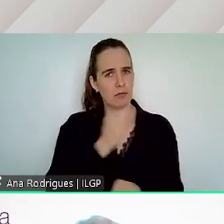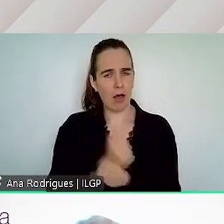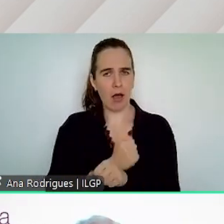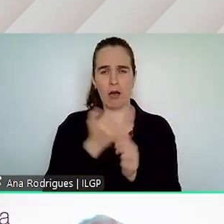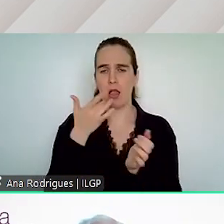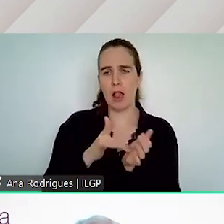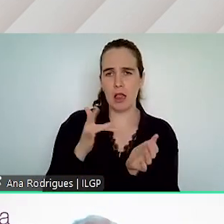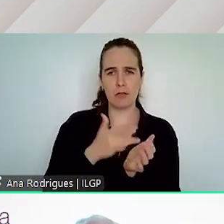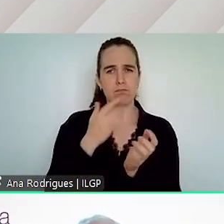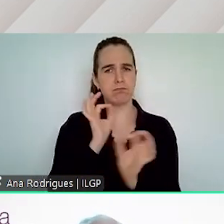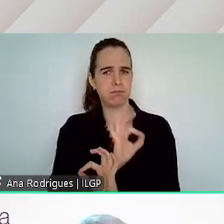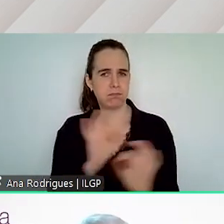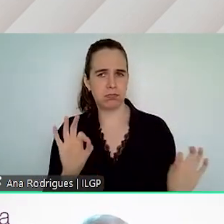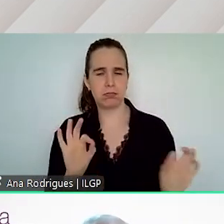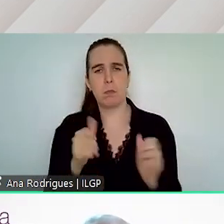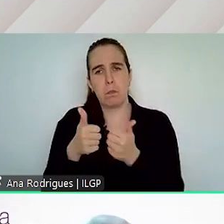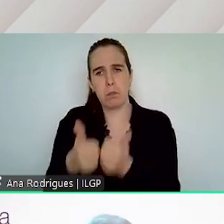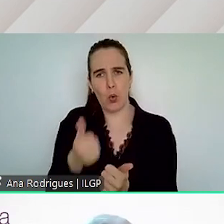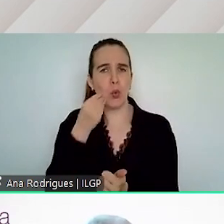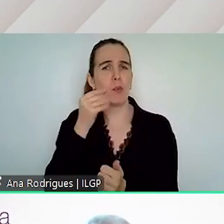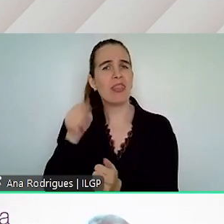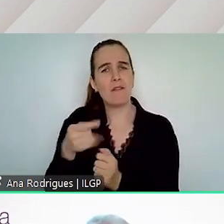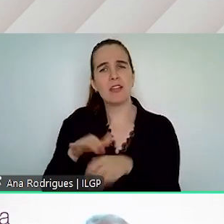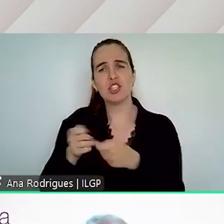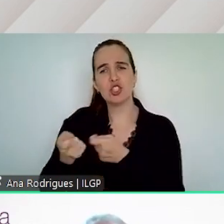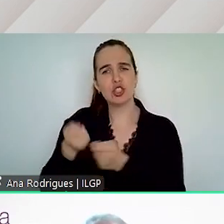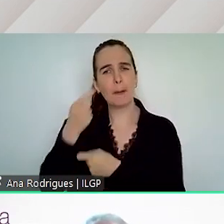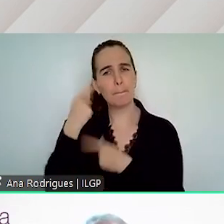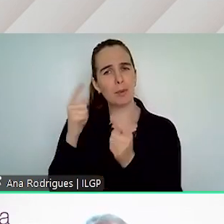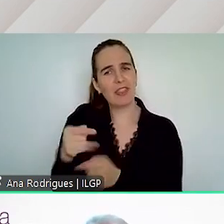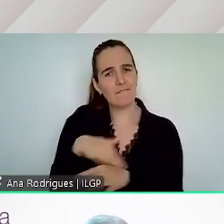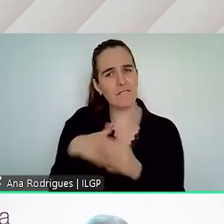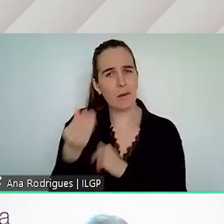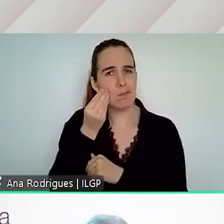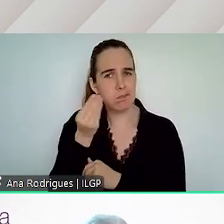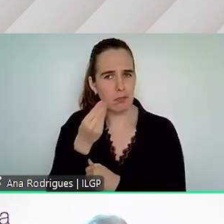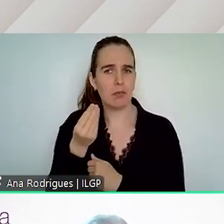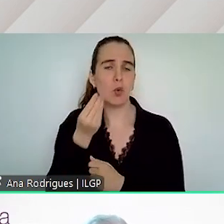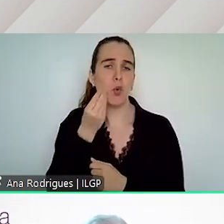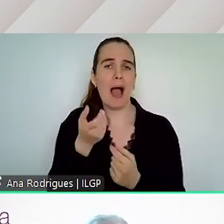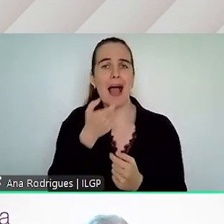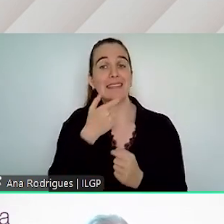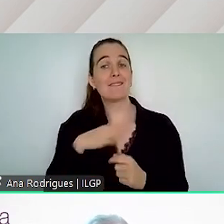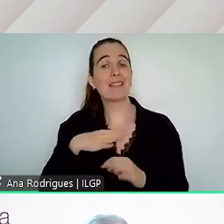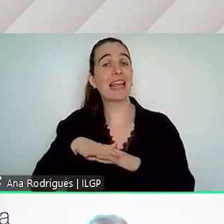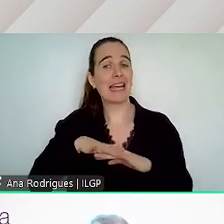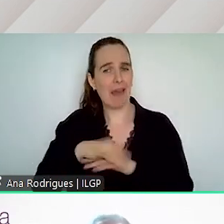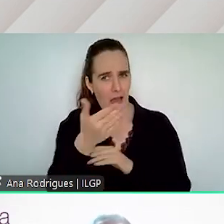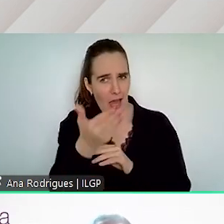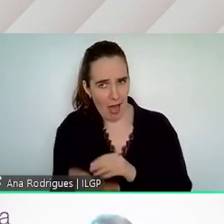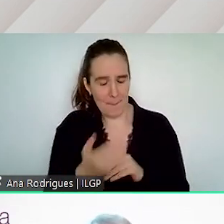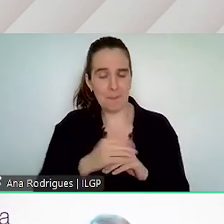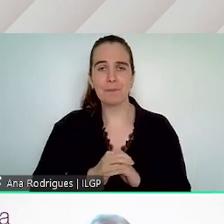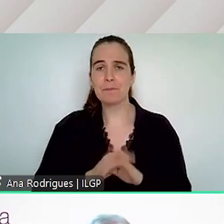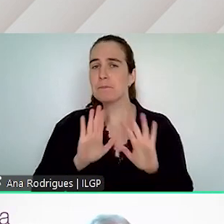referência sobre o que deve ser a gestão pública, a governança pública em rede. Mas eu pergunto se nós